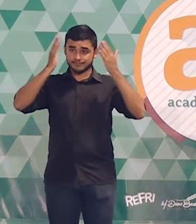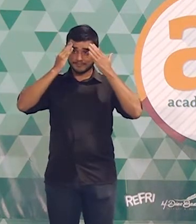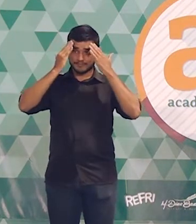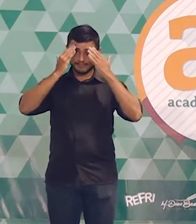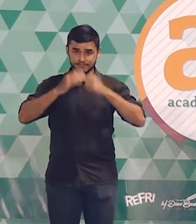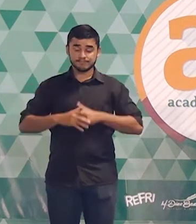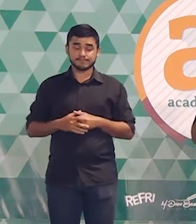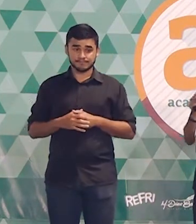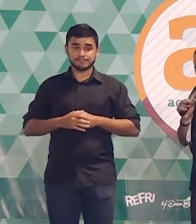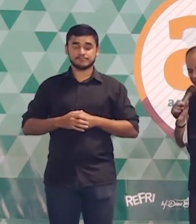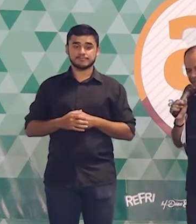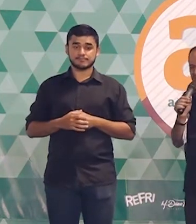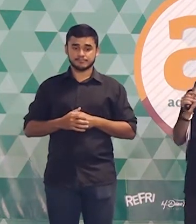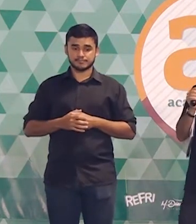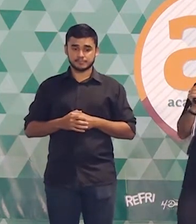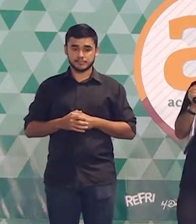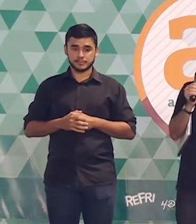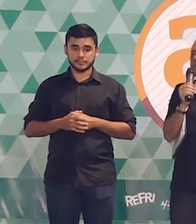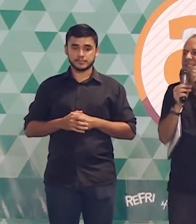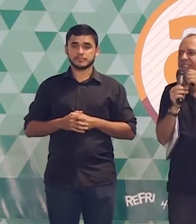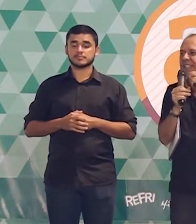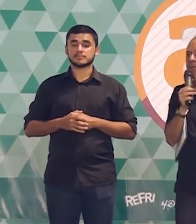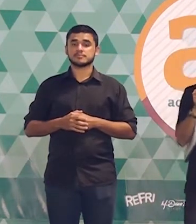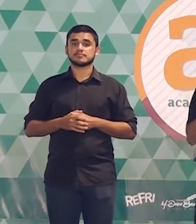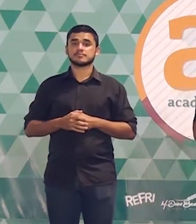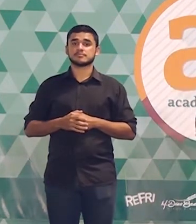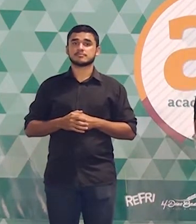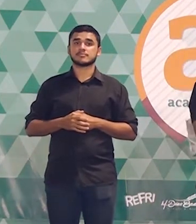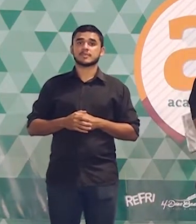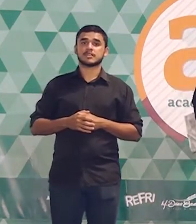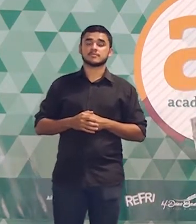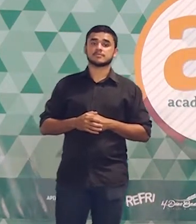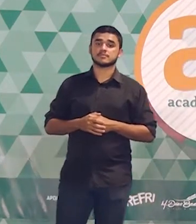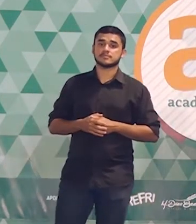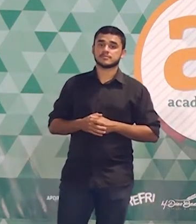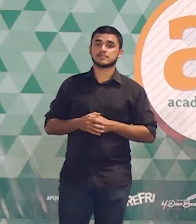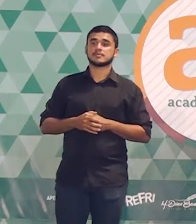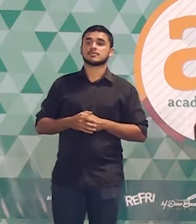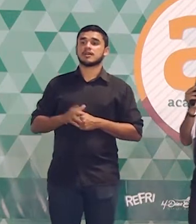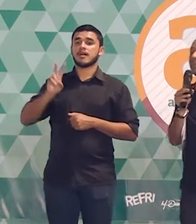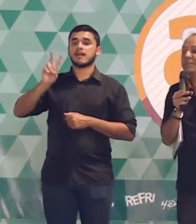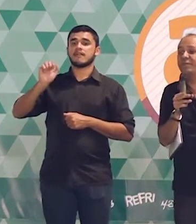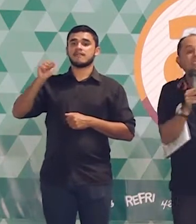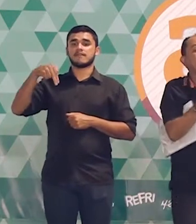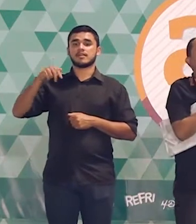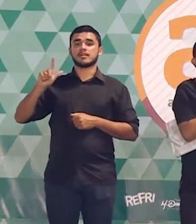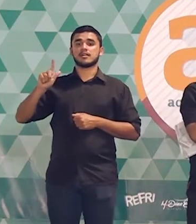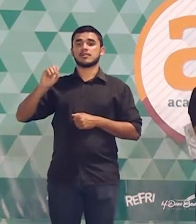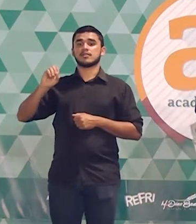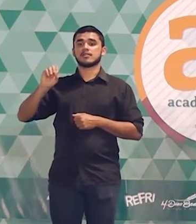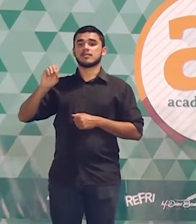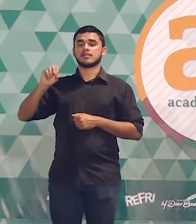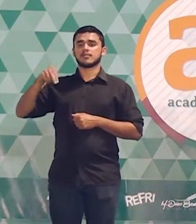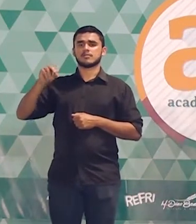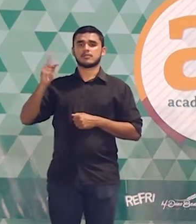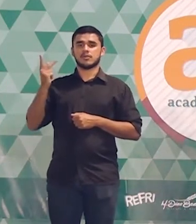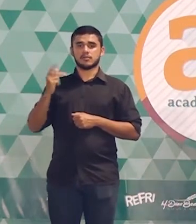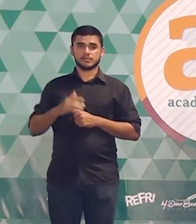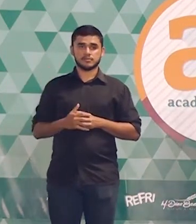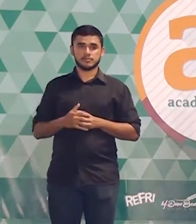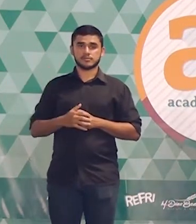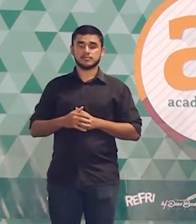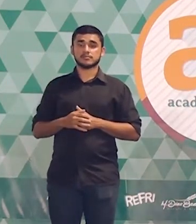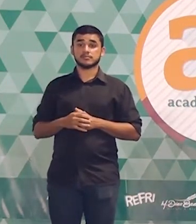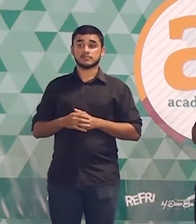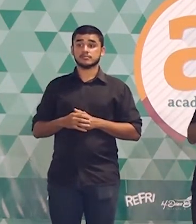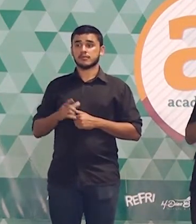Entende isso ou não? Muito bem. Quem mais que eu posso falar aqui? Van Gogh. Vincent Van Gogh. Van